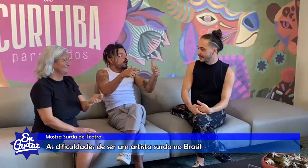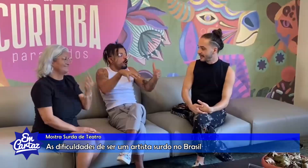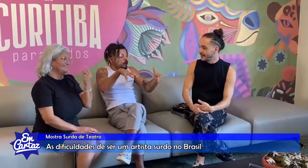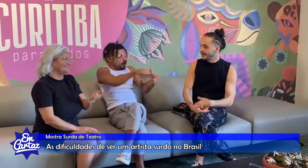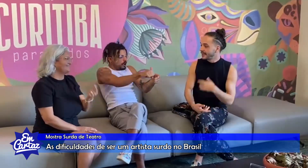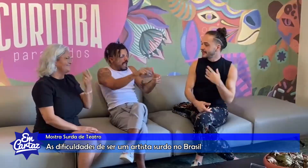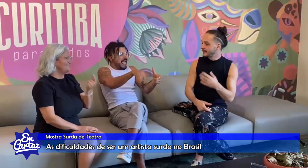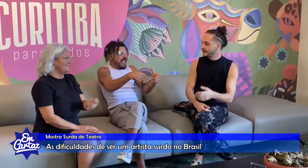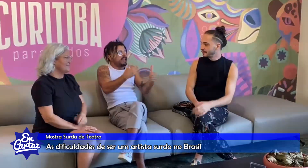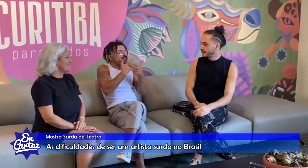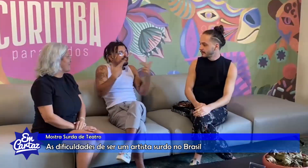Tem